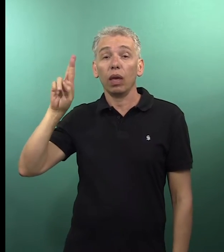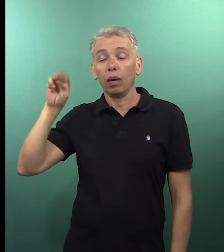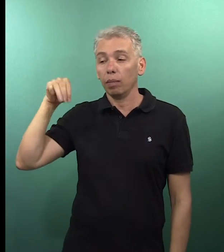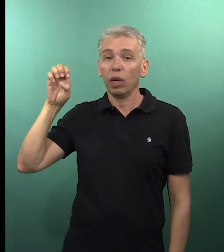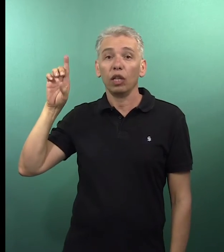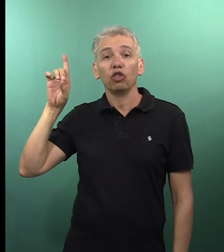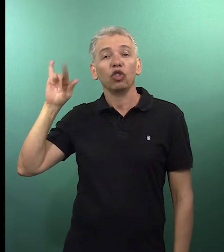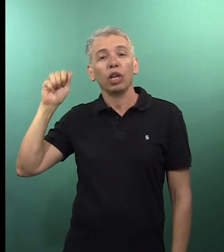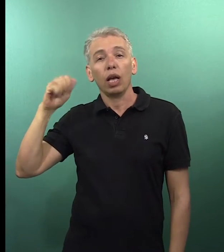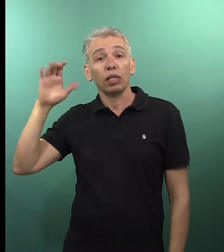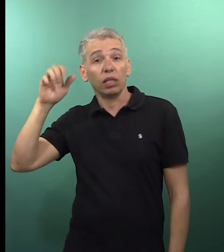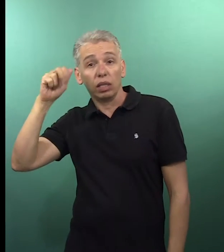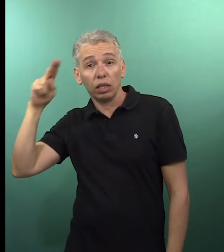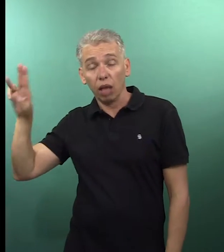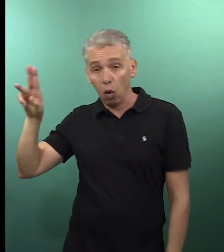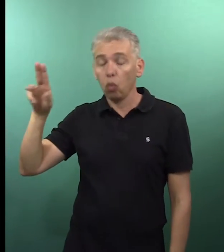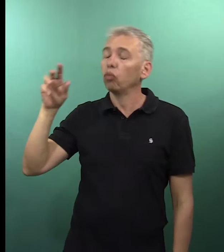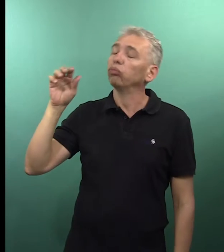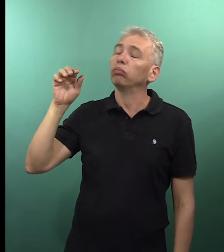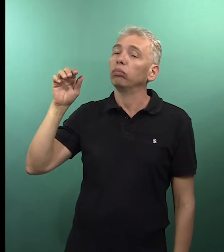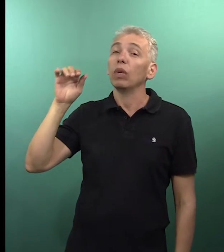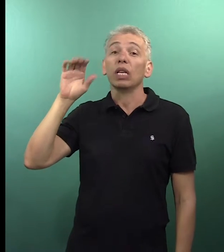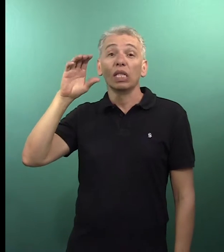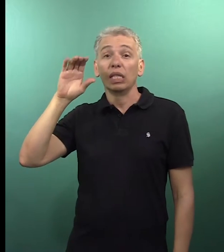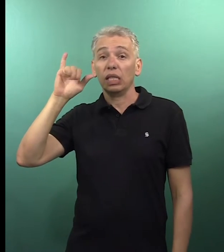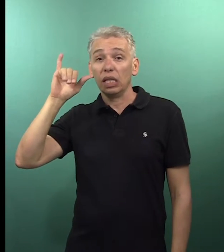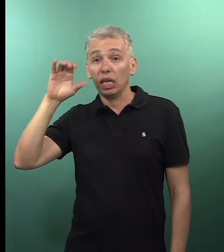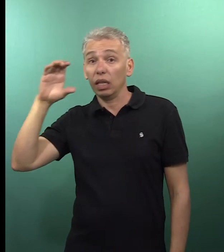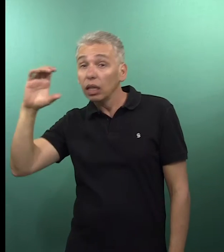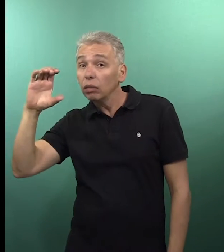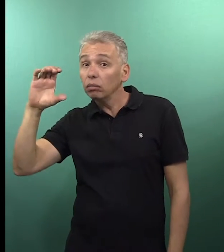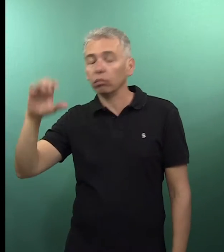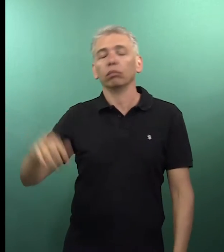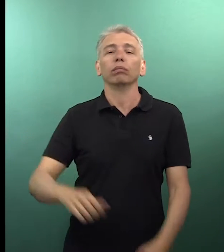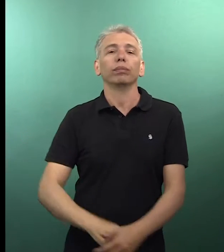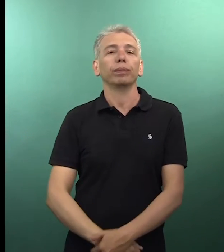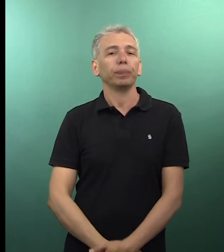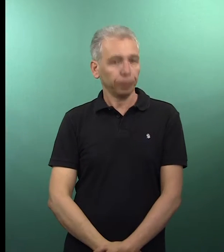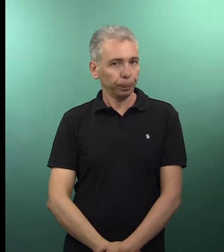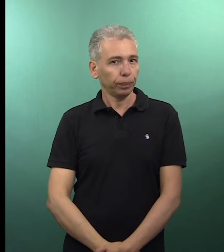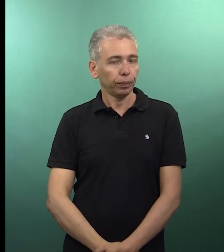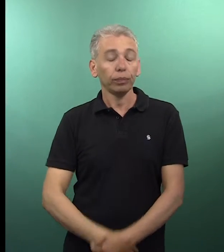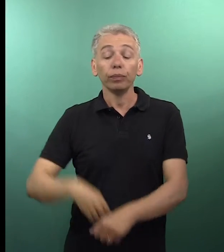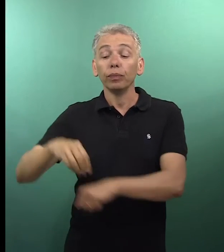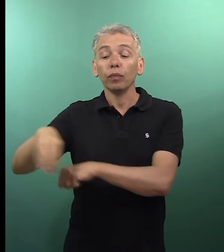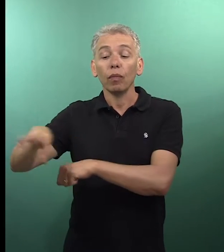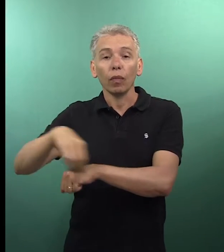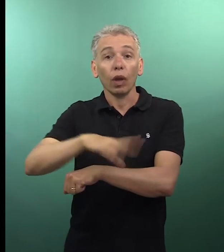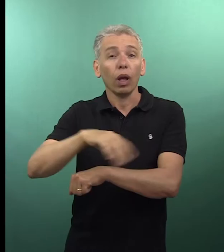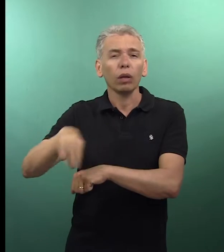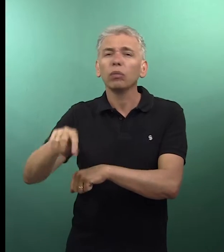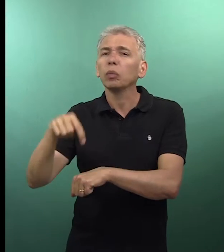de sinais libras língua de natureza visual espacial com estrutura gramatical própria que